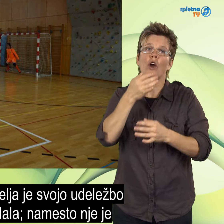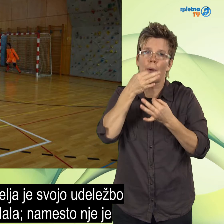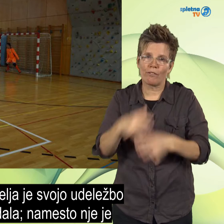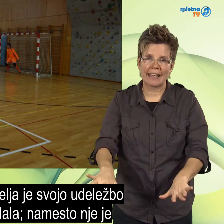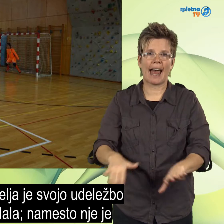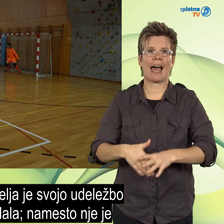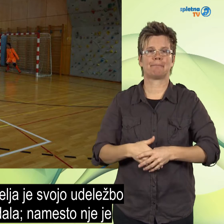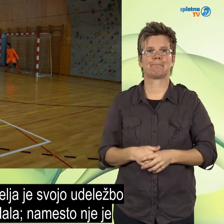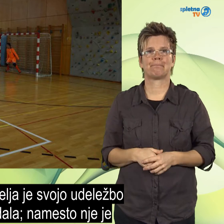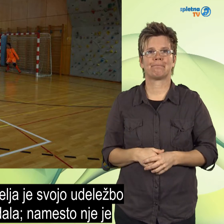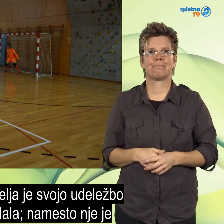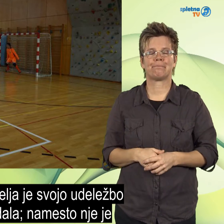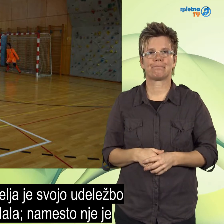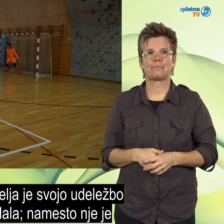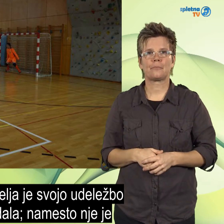odpovedala.